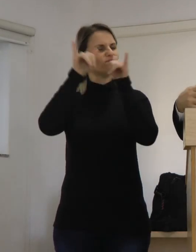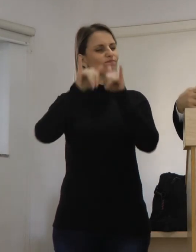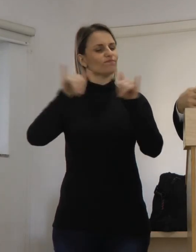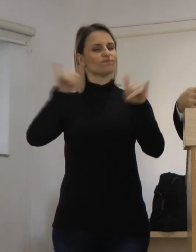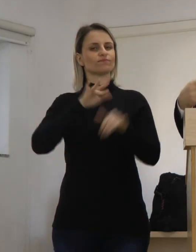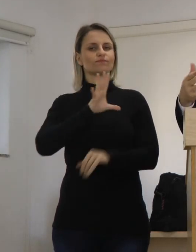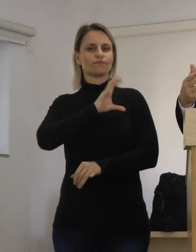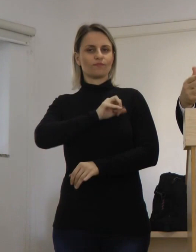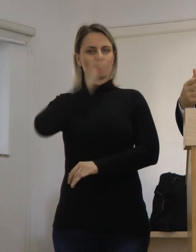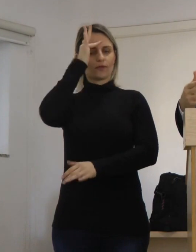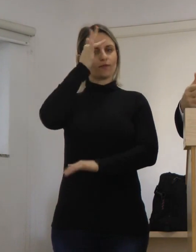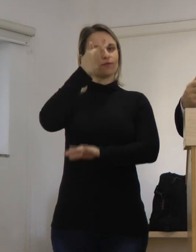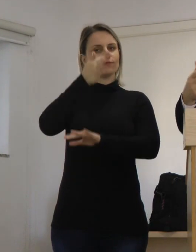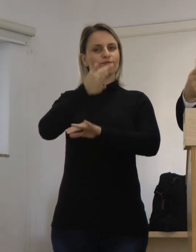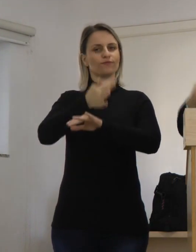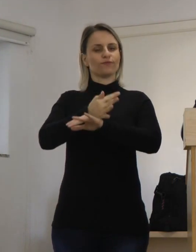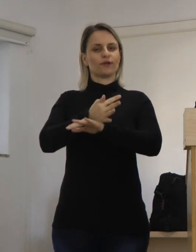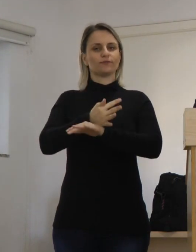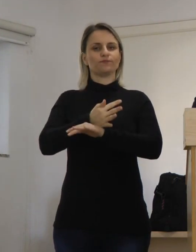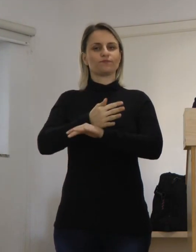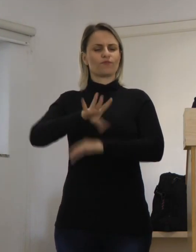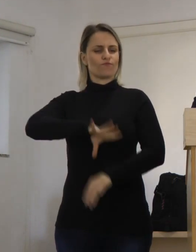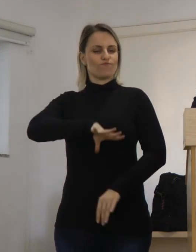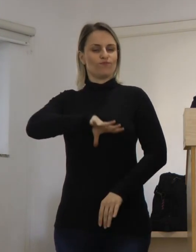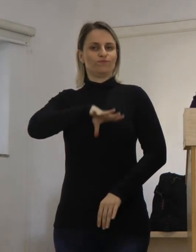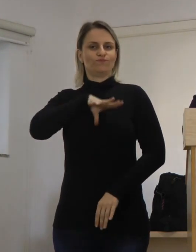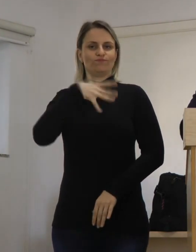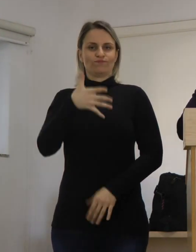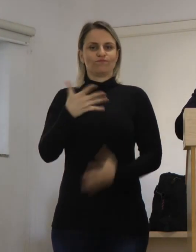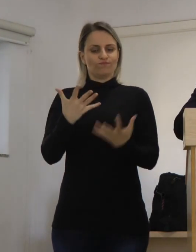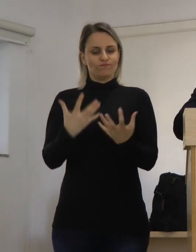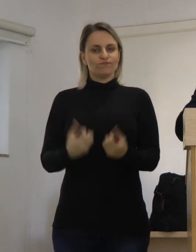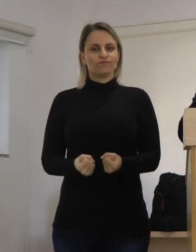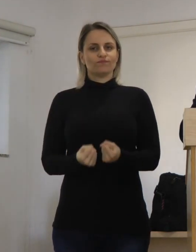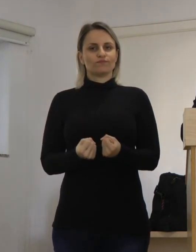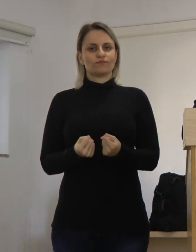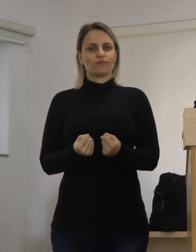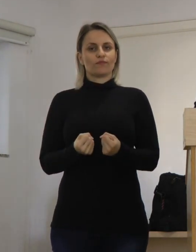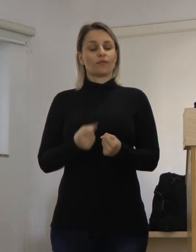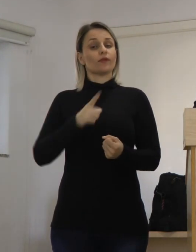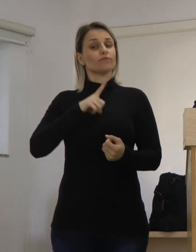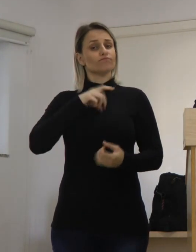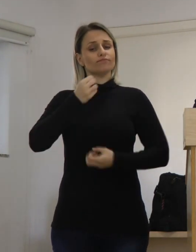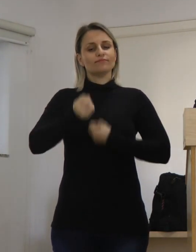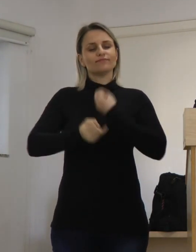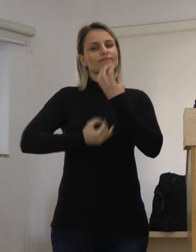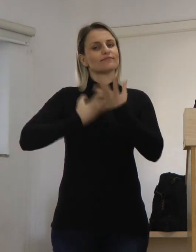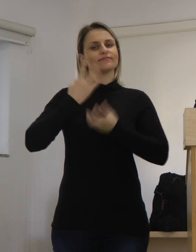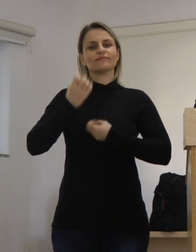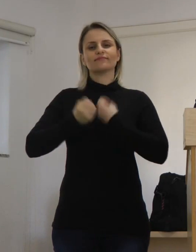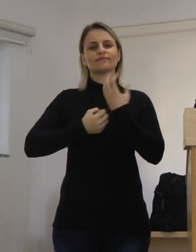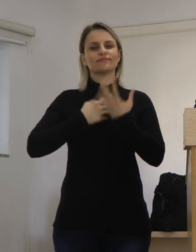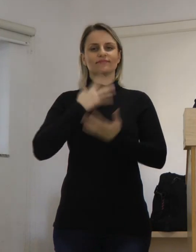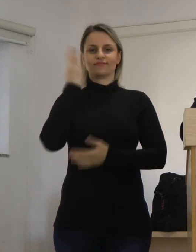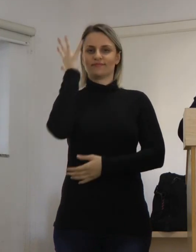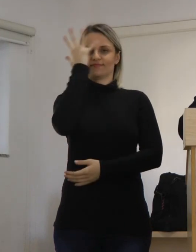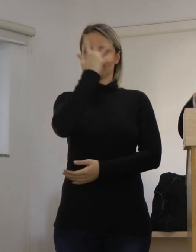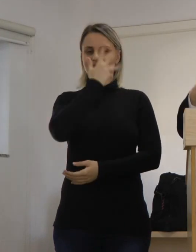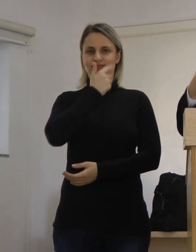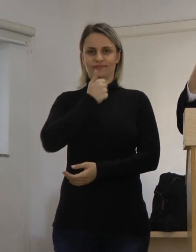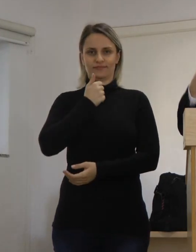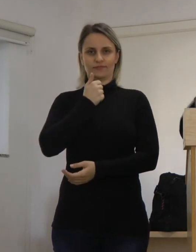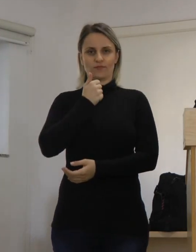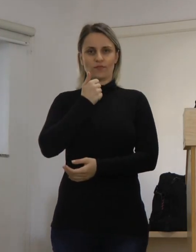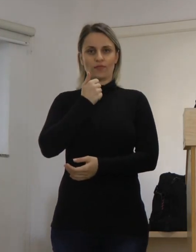fé, de coragem, de resignação, e vai nos trazer lindas poesias. Retorna ao